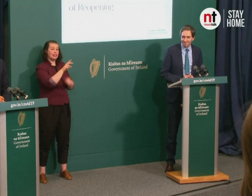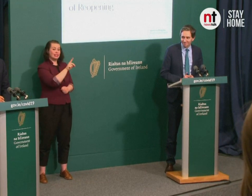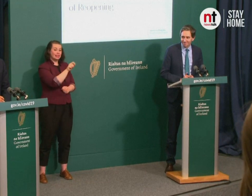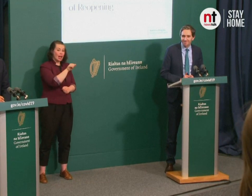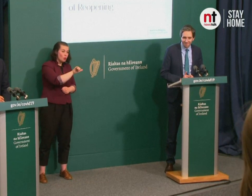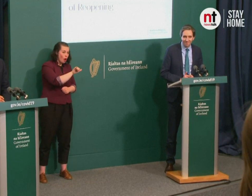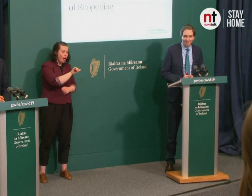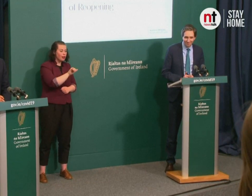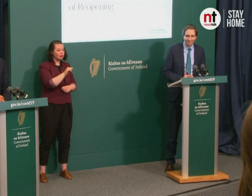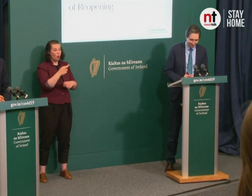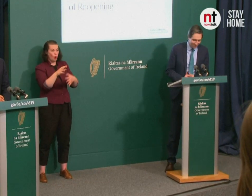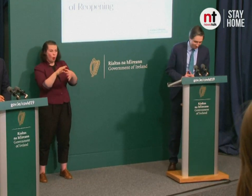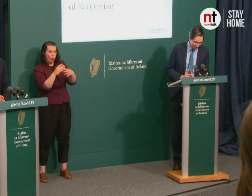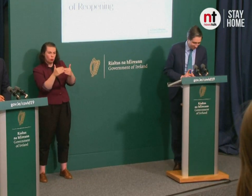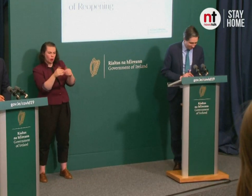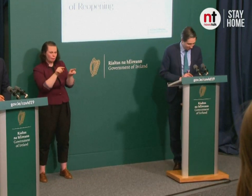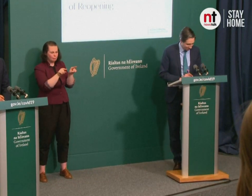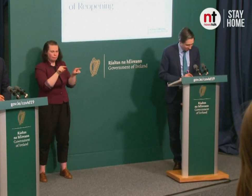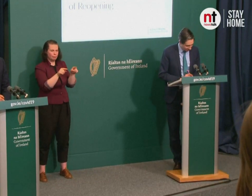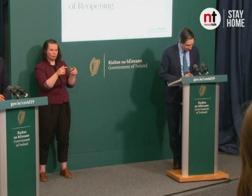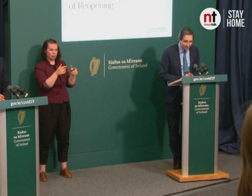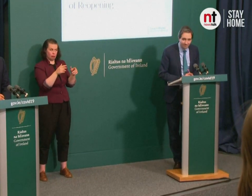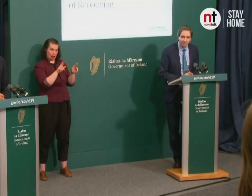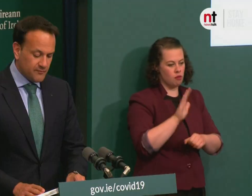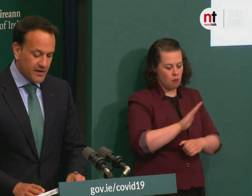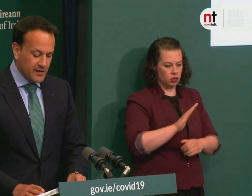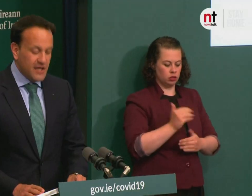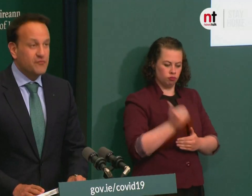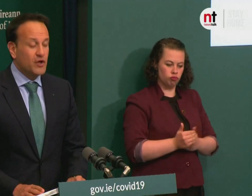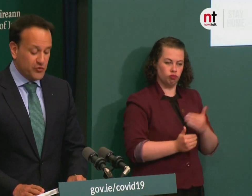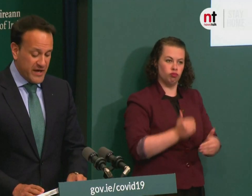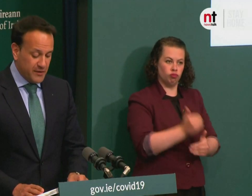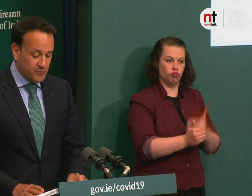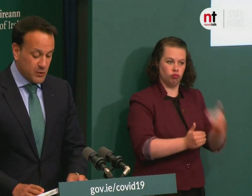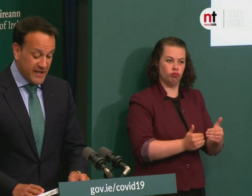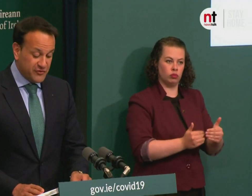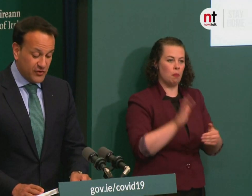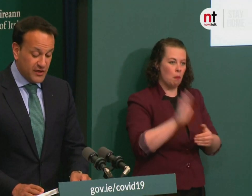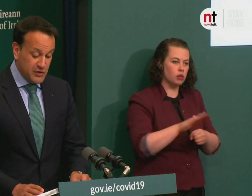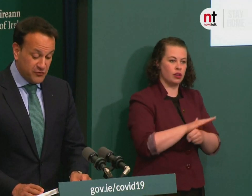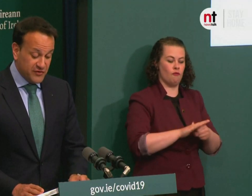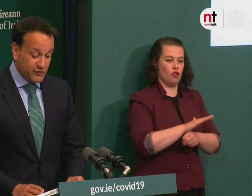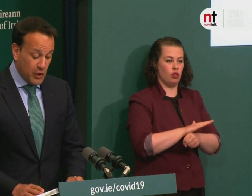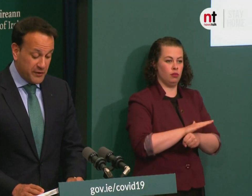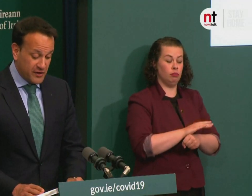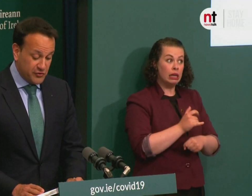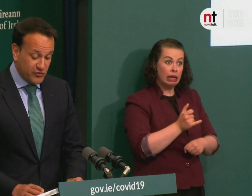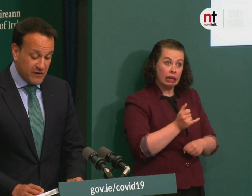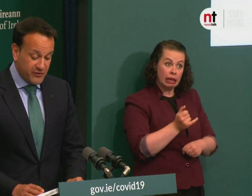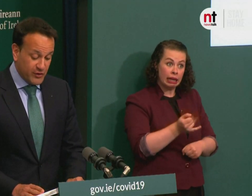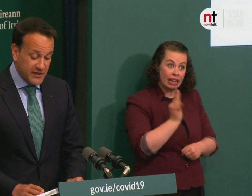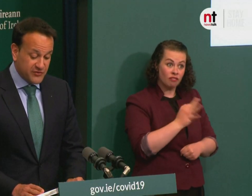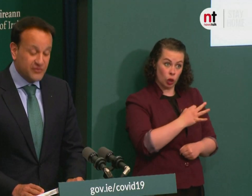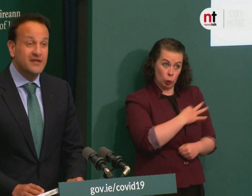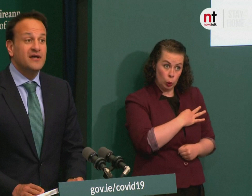Irland hat der Premierminister erste Lockerungen angesagt. Fürs Erste werden Schutzmasken in der Öffentlichkeit empfohlen, sind aber nicht Pflicht.